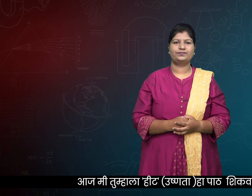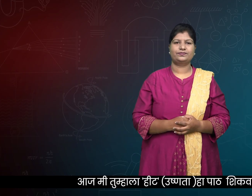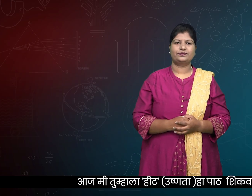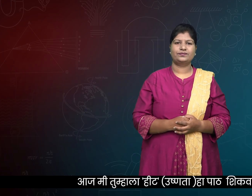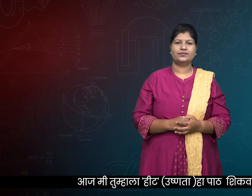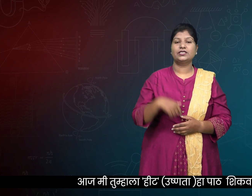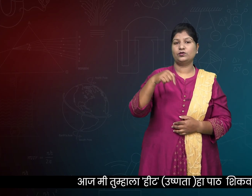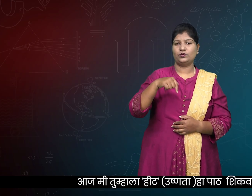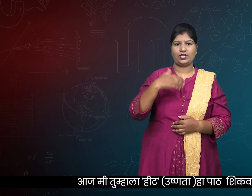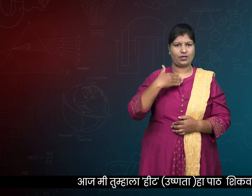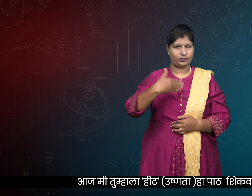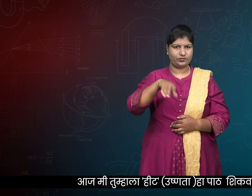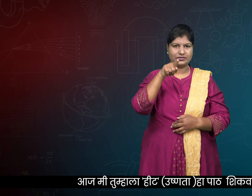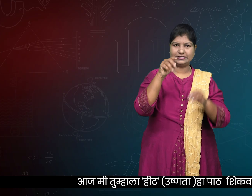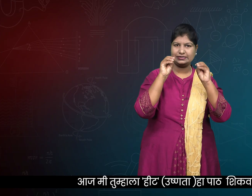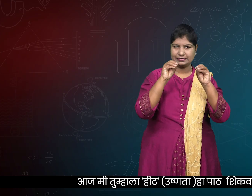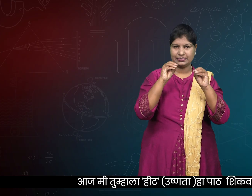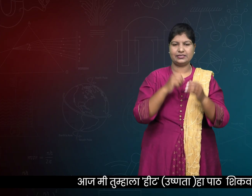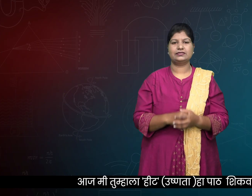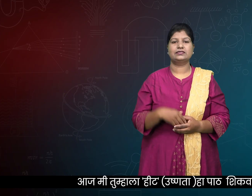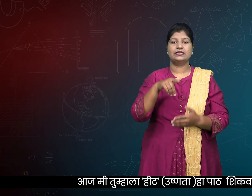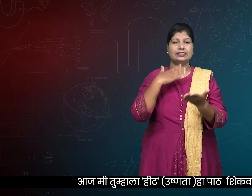आज मी तुम्हाला हीट उष्णता हा पाठ शिकवणार आहे.